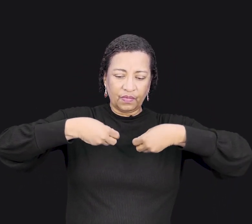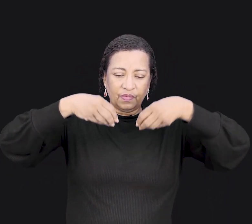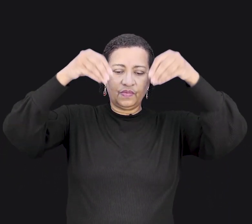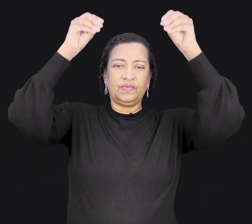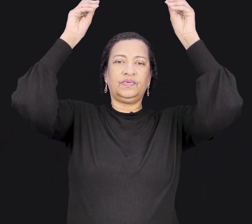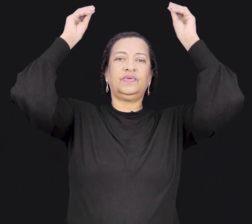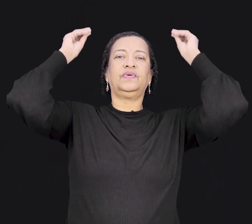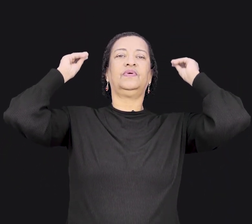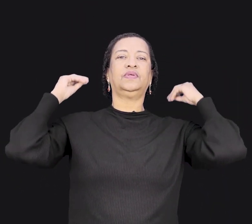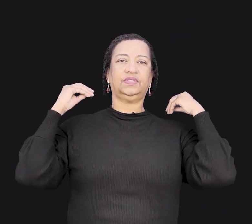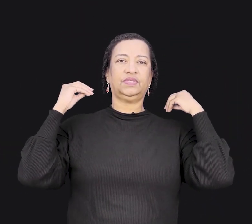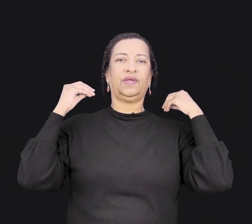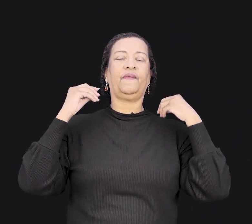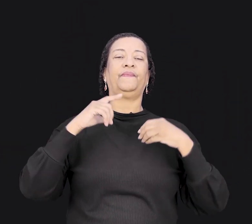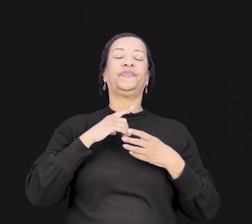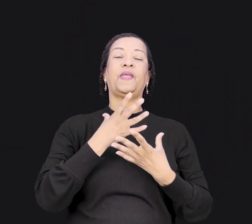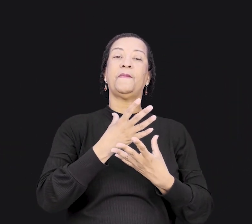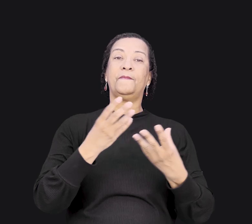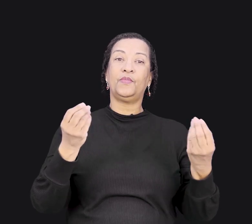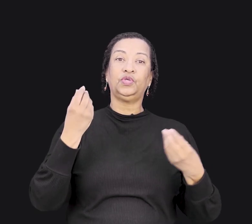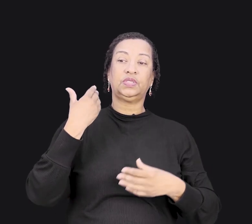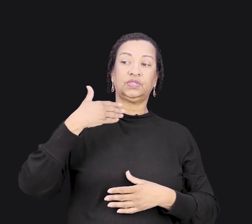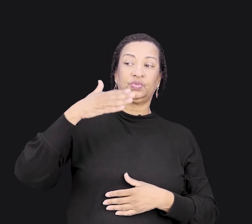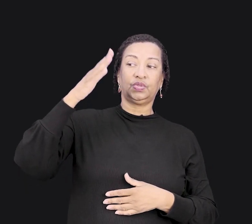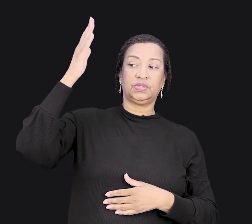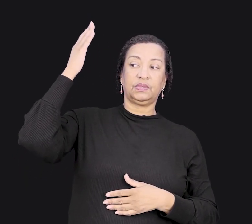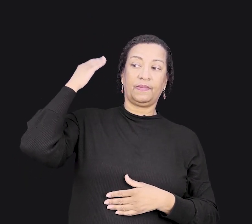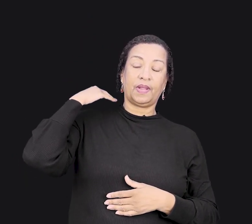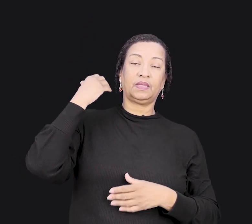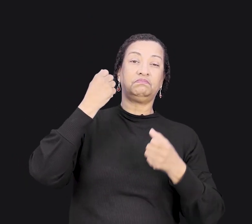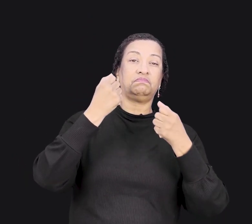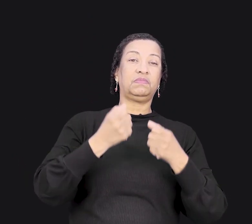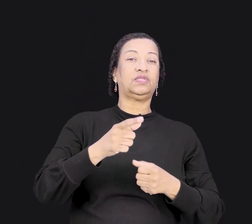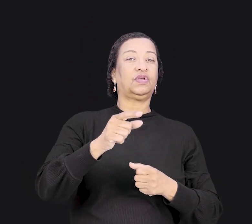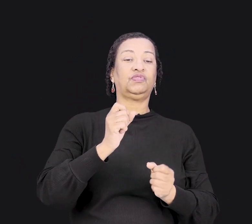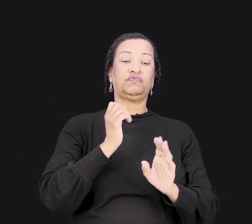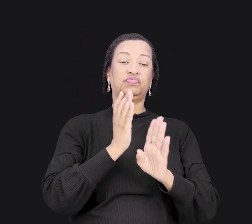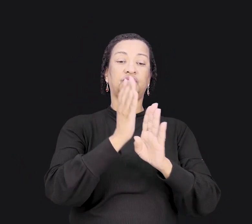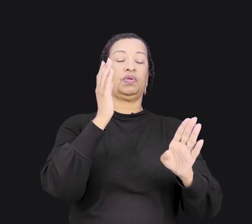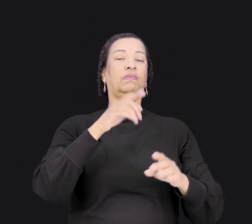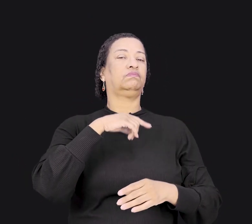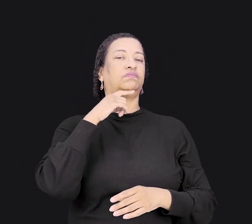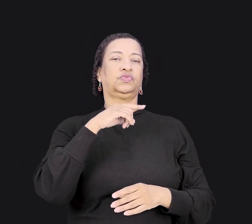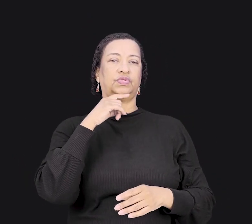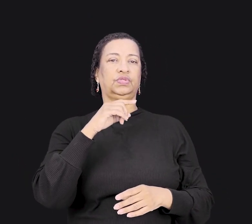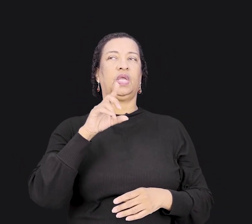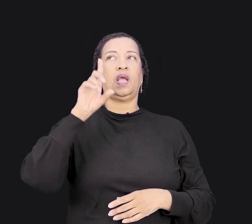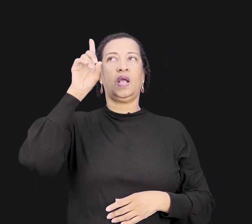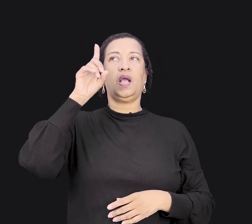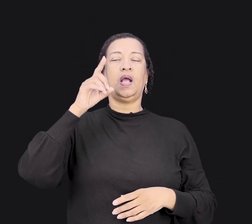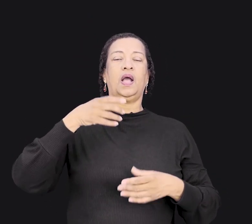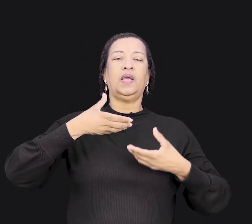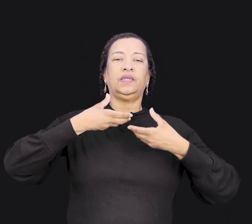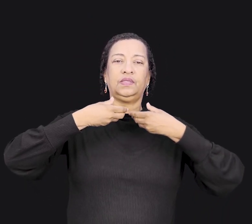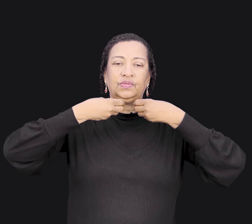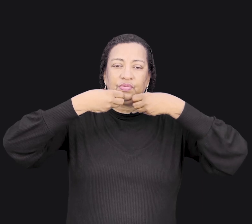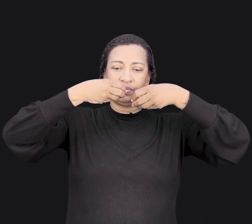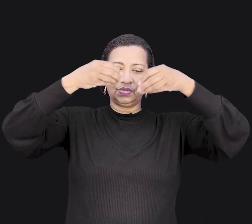trás do véu, pesado, e você nunca descobriria quais são elas. Deus, portanto, remove o véu, de forma que vejamos o que está